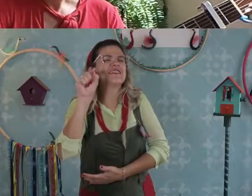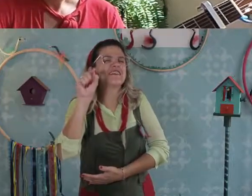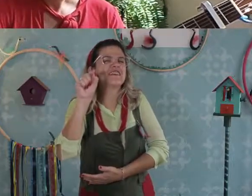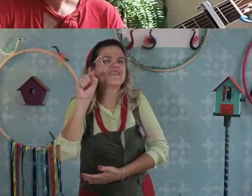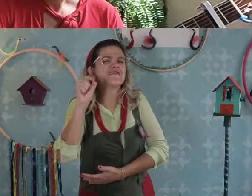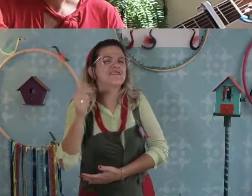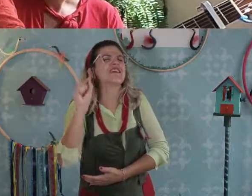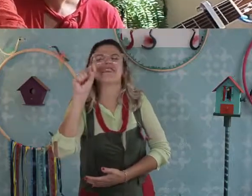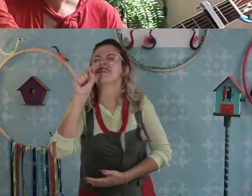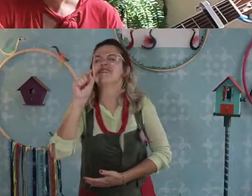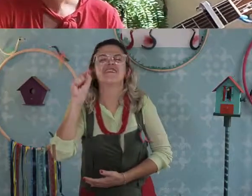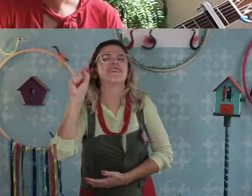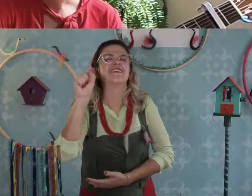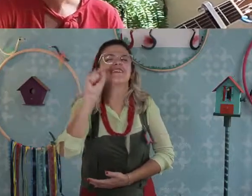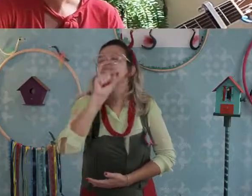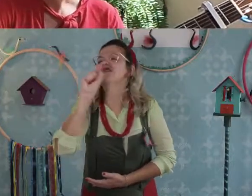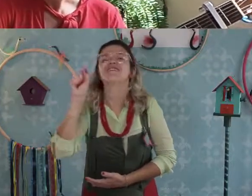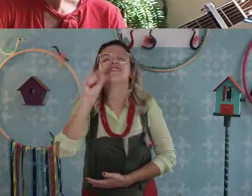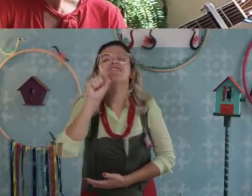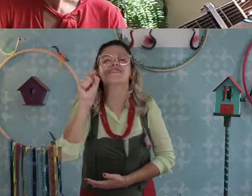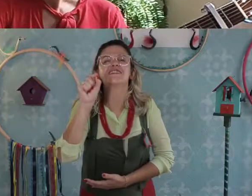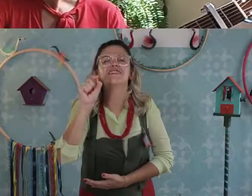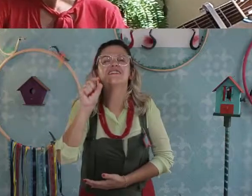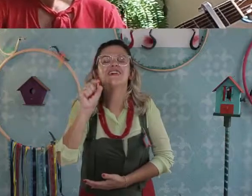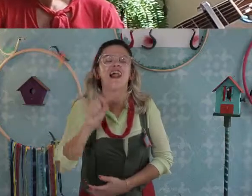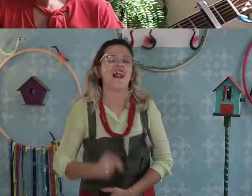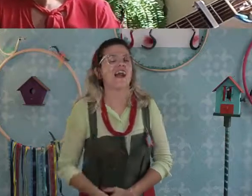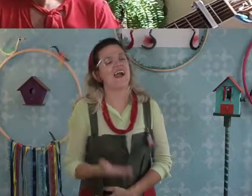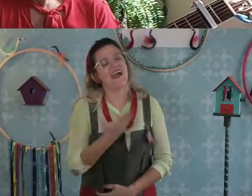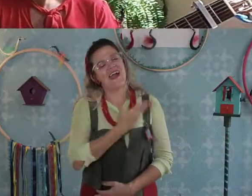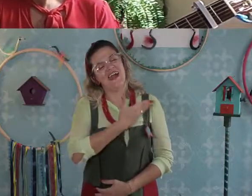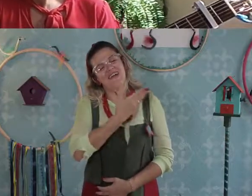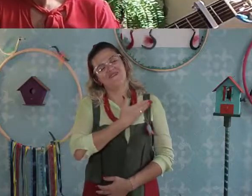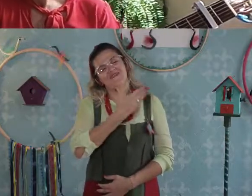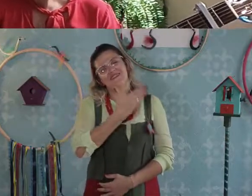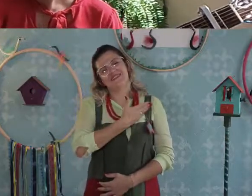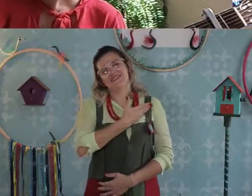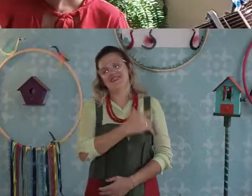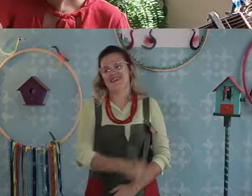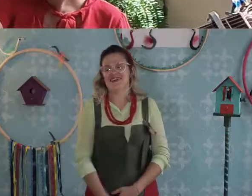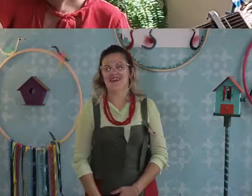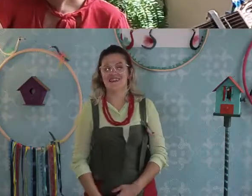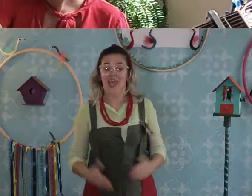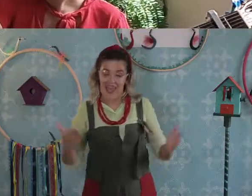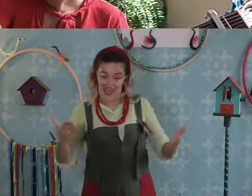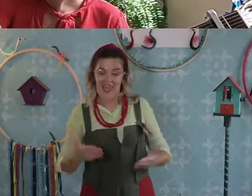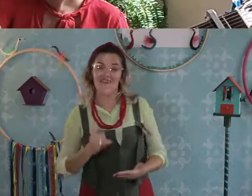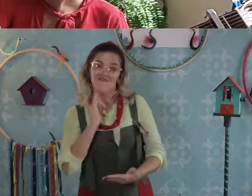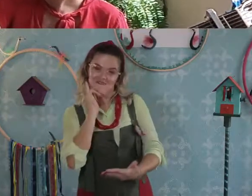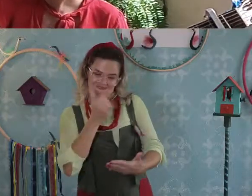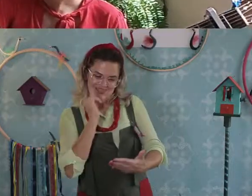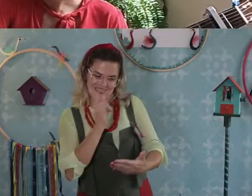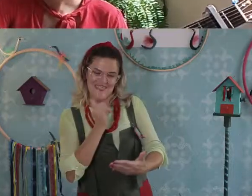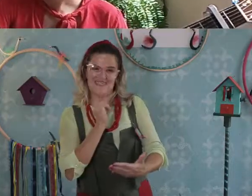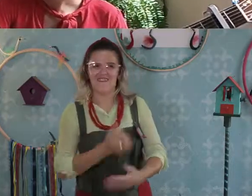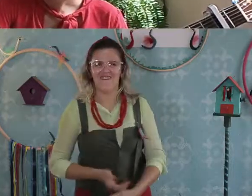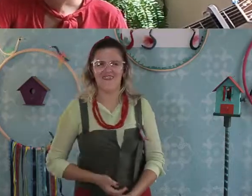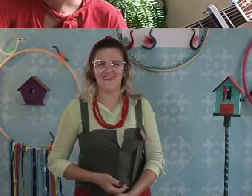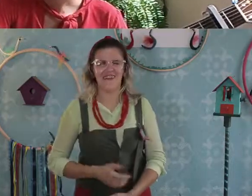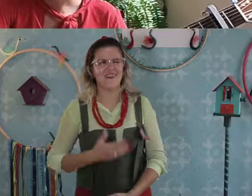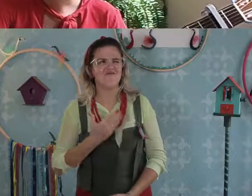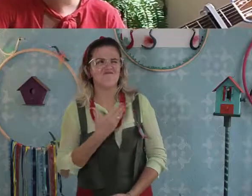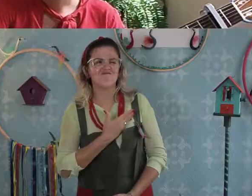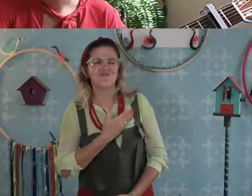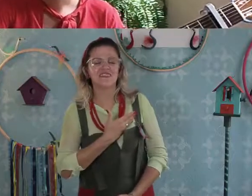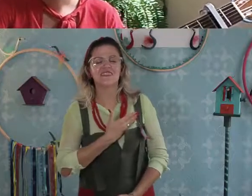quê? Com amizade. Tem a ver com amizade. Essa é uma história que, além de ter a ver com